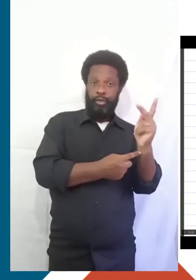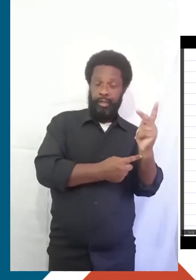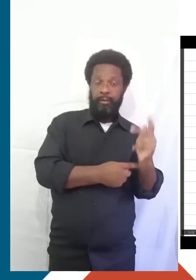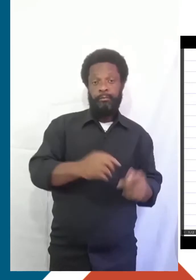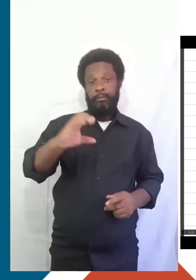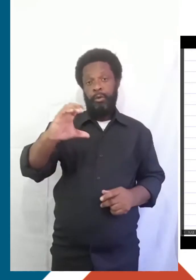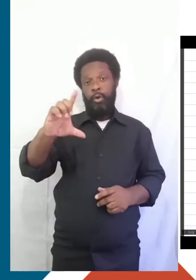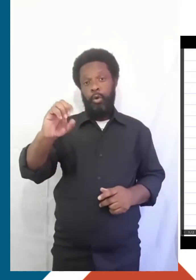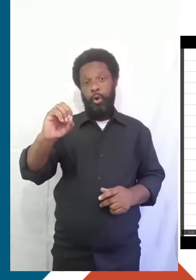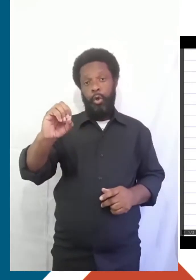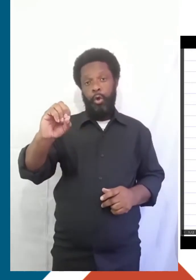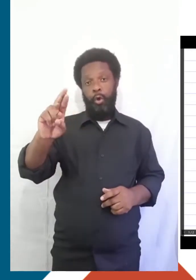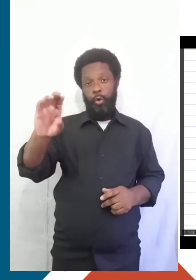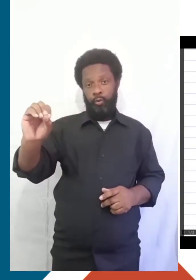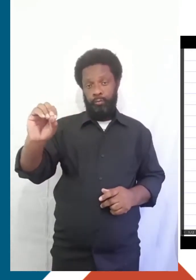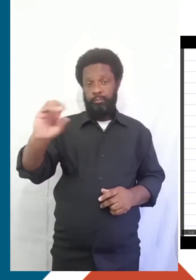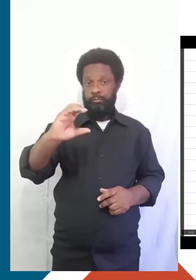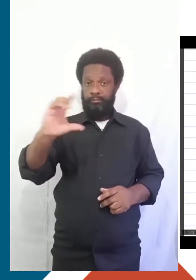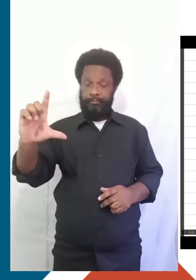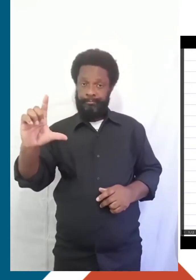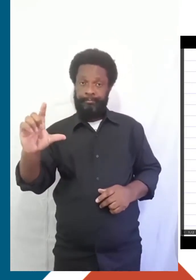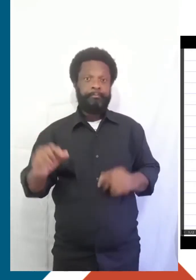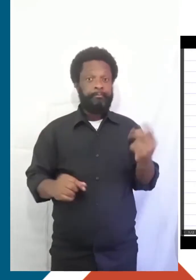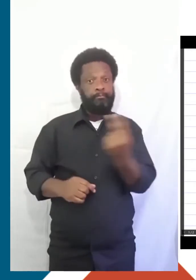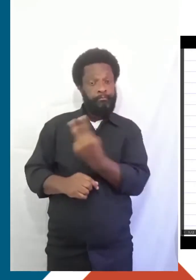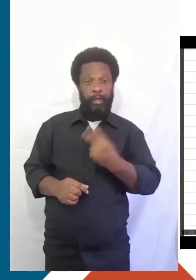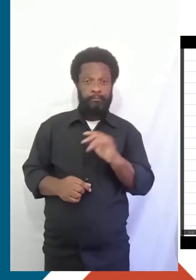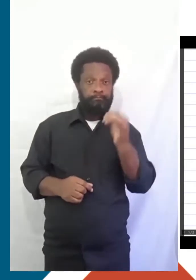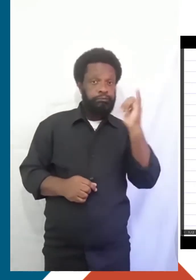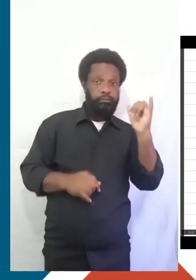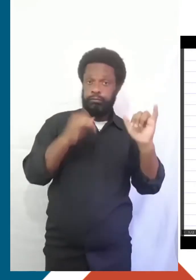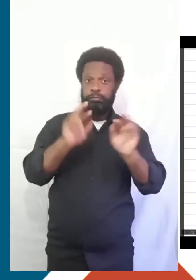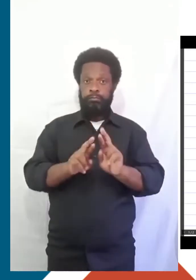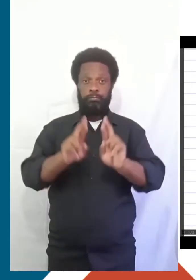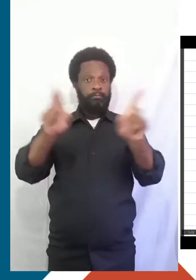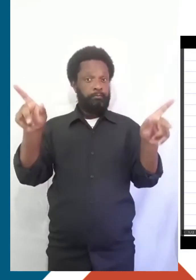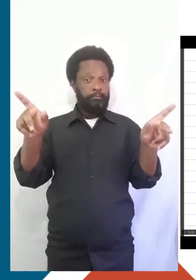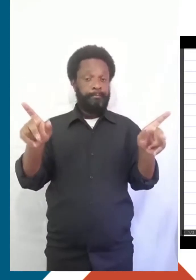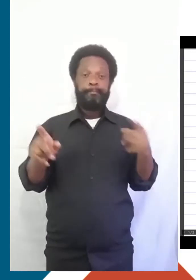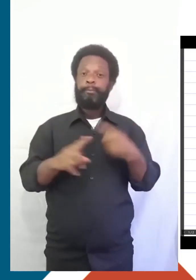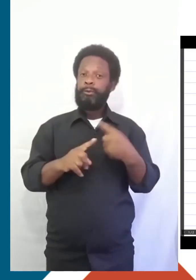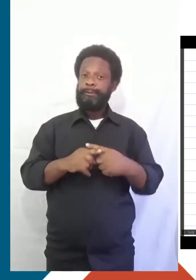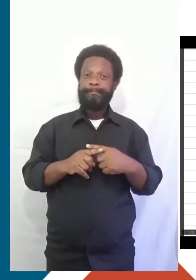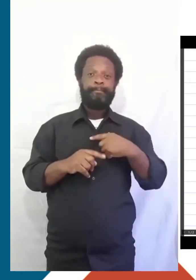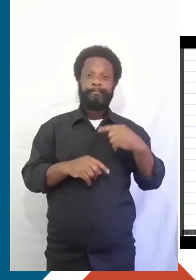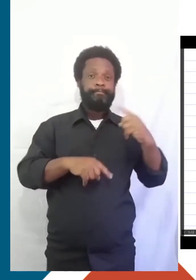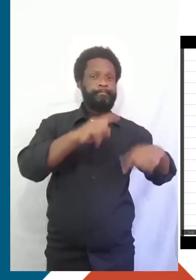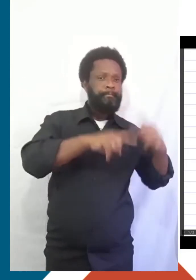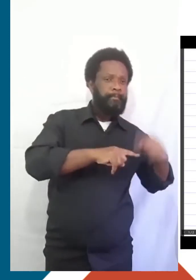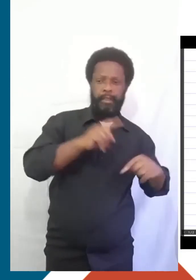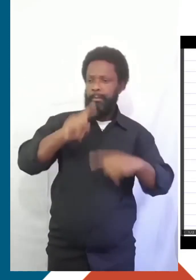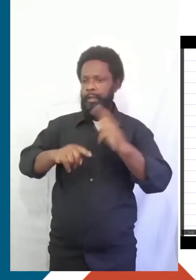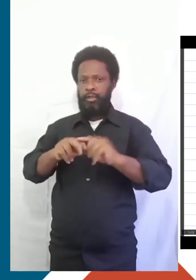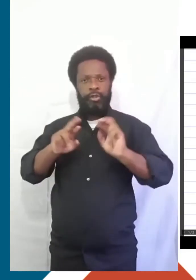composta pelo hidrogênio e pelo cloro. Hidrogênio e cloro têm eletronegatividades diferentes,